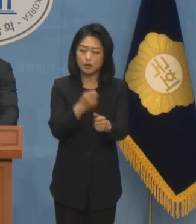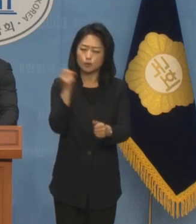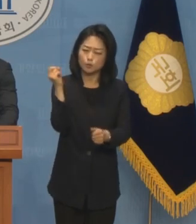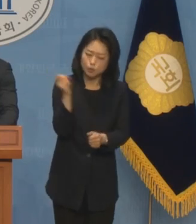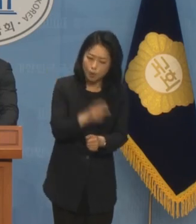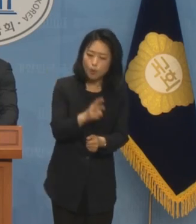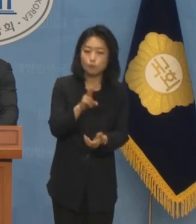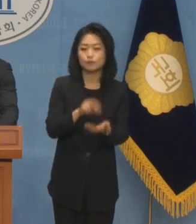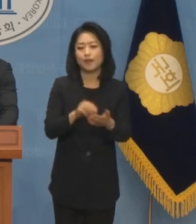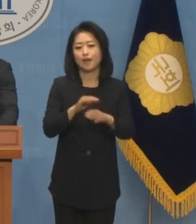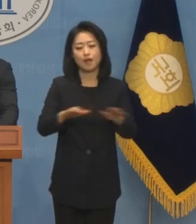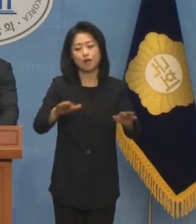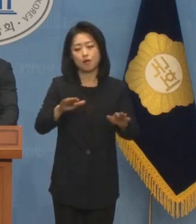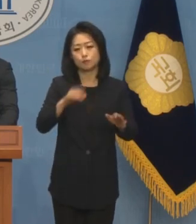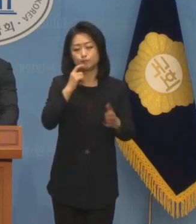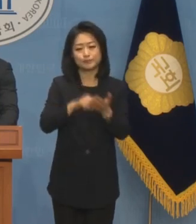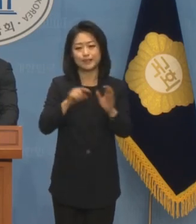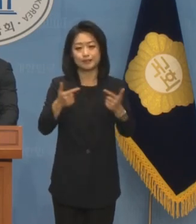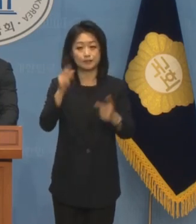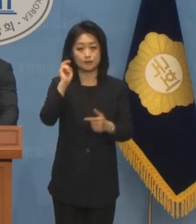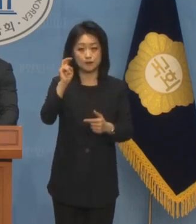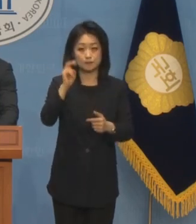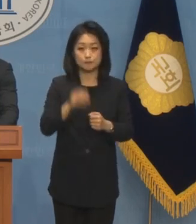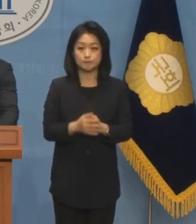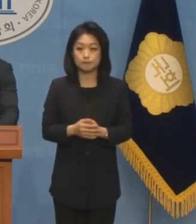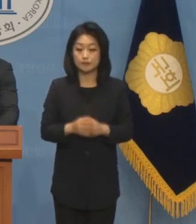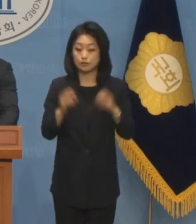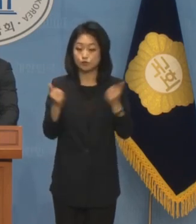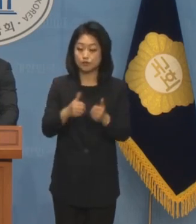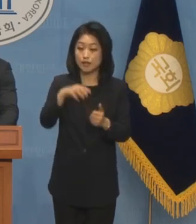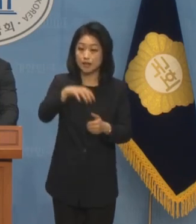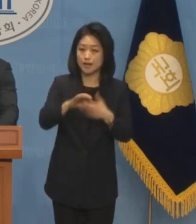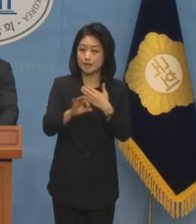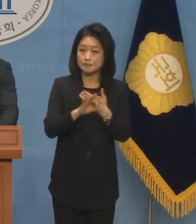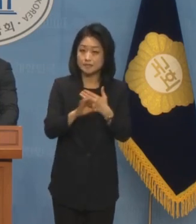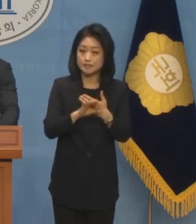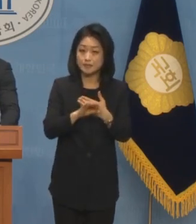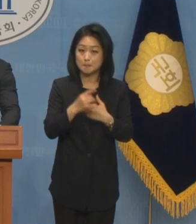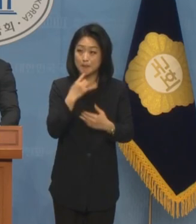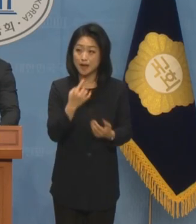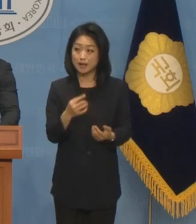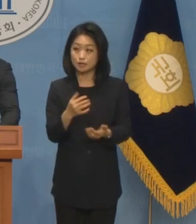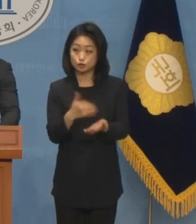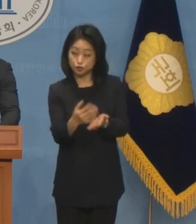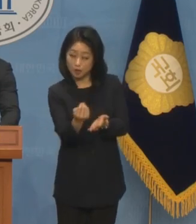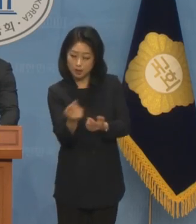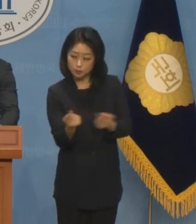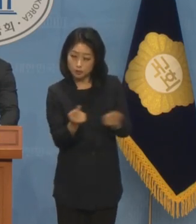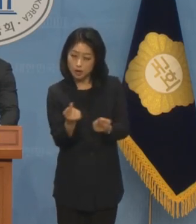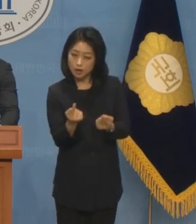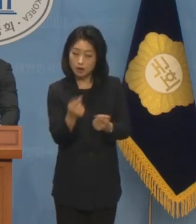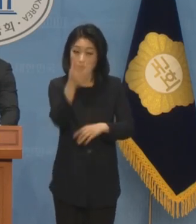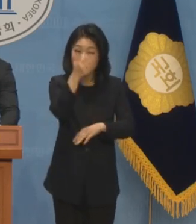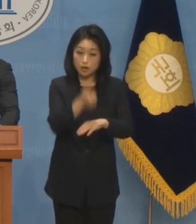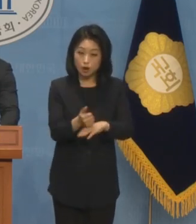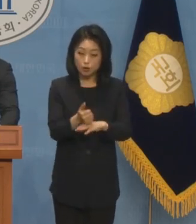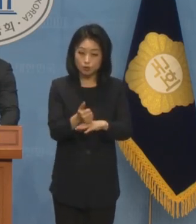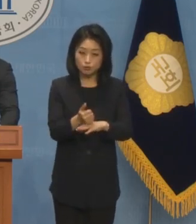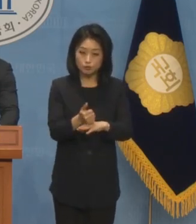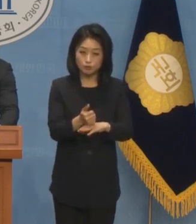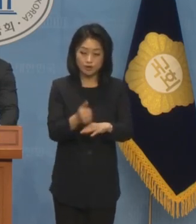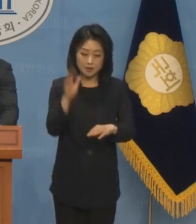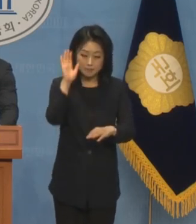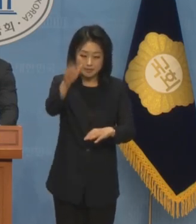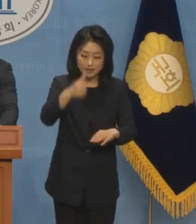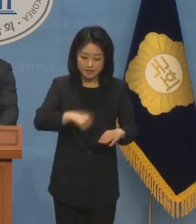손봐야 합니다 국회가 임시 방책으로 생생 만 낸 조정하는 결국 국민의 부담을